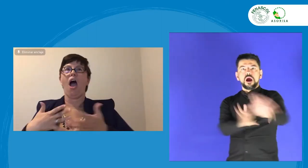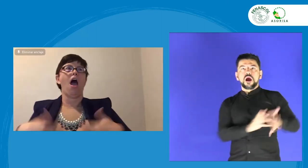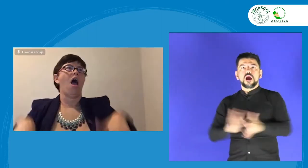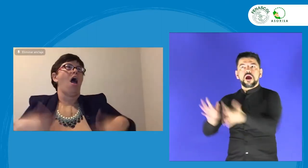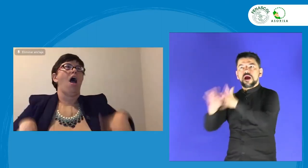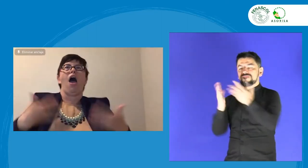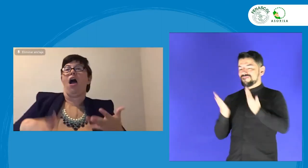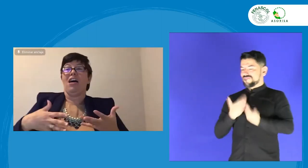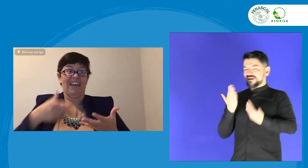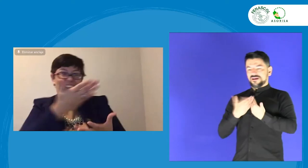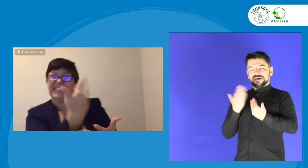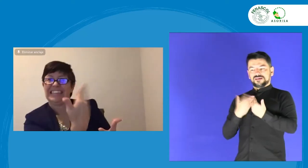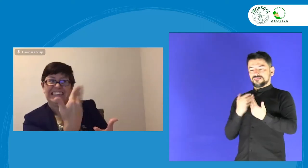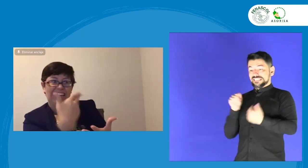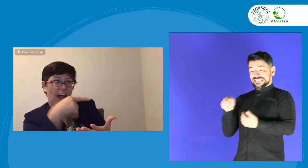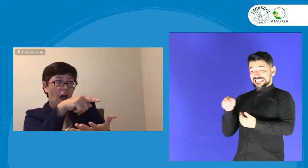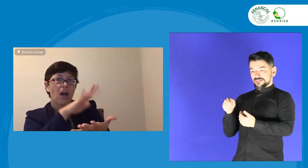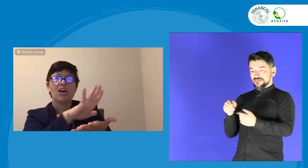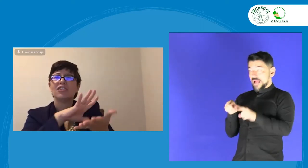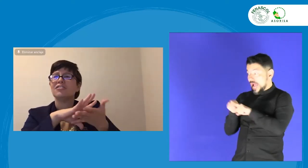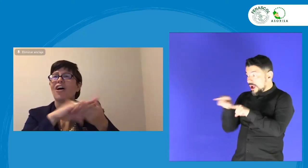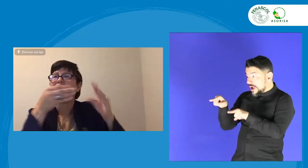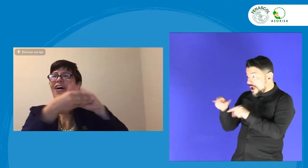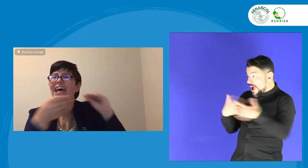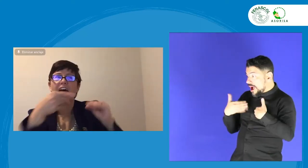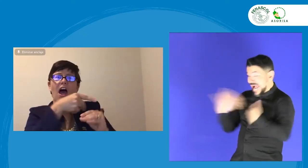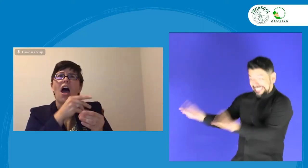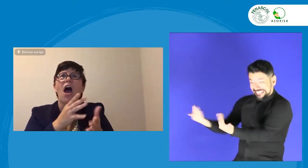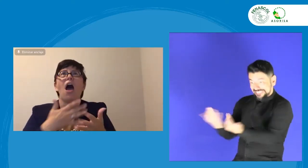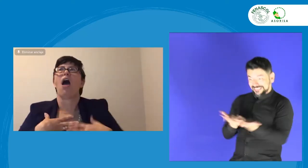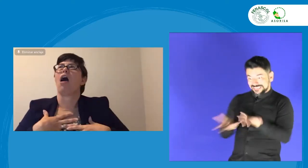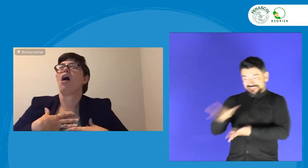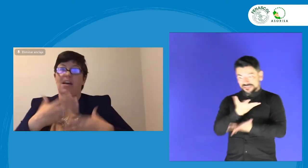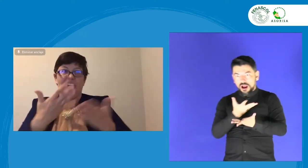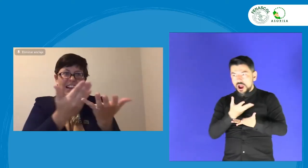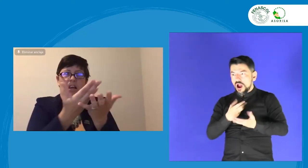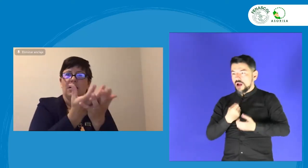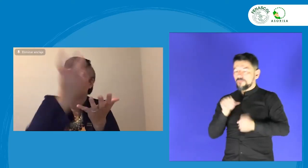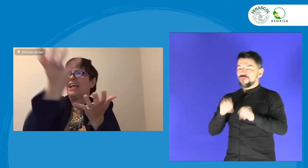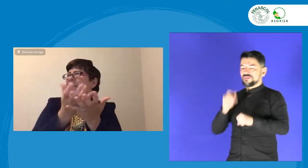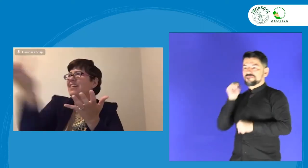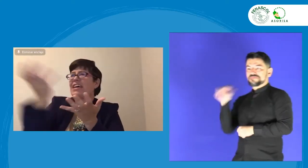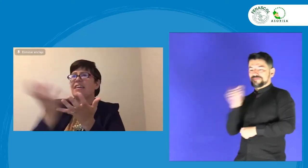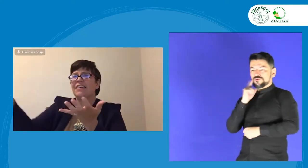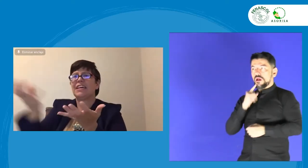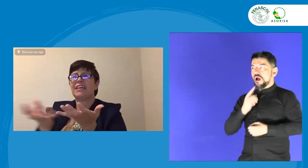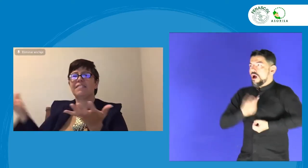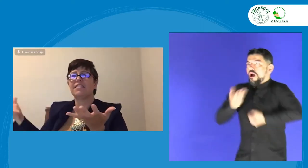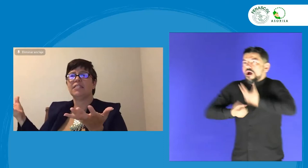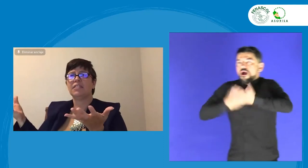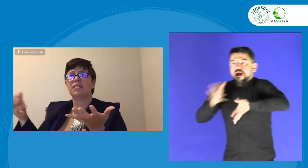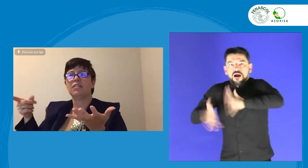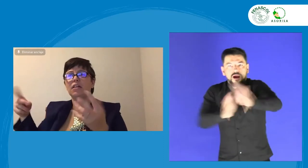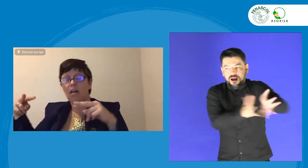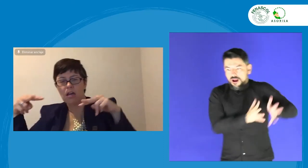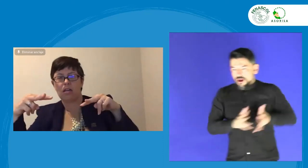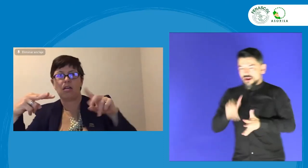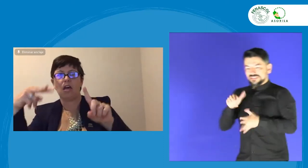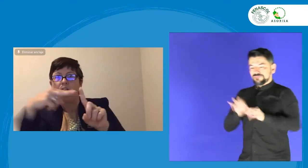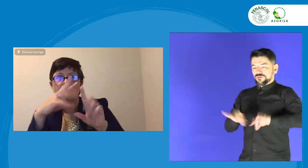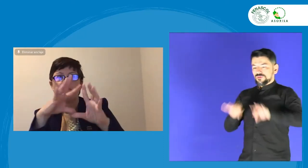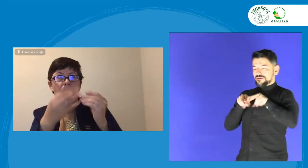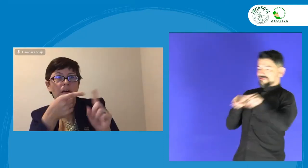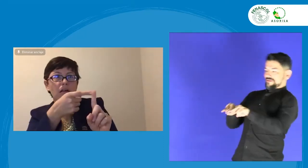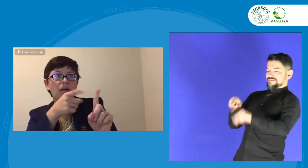y cuando encuentra un entorno señante, un entorno con el cual se puede comunicar, encuentra un